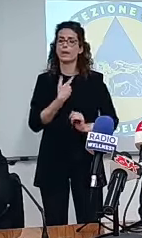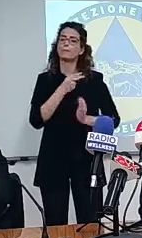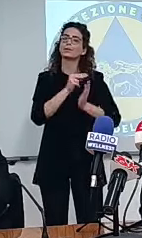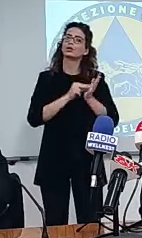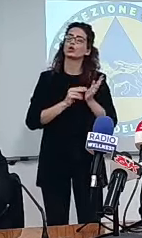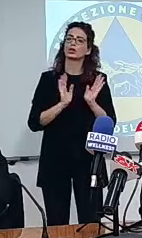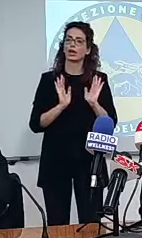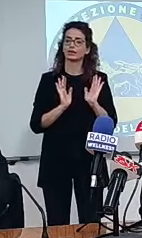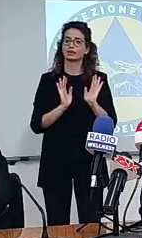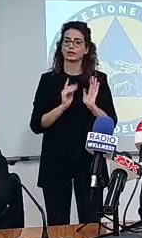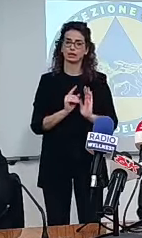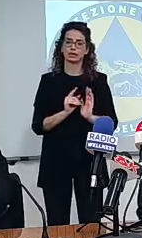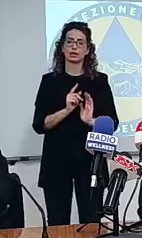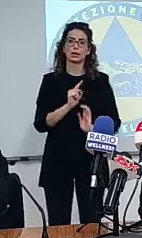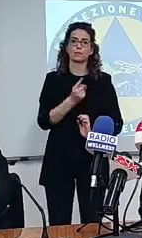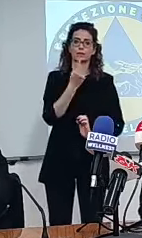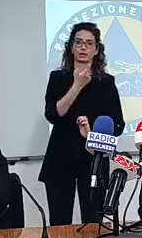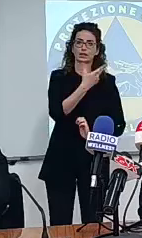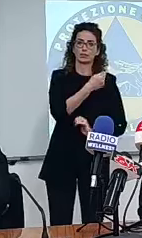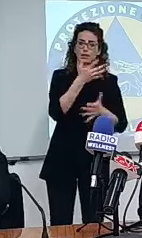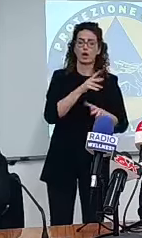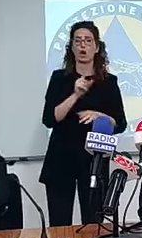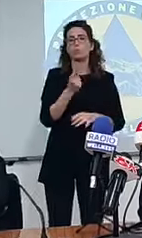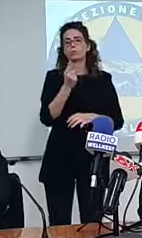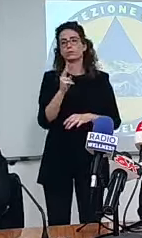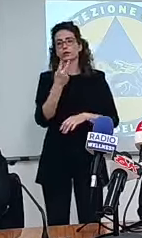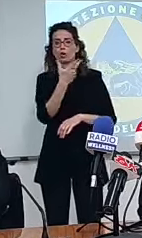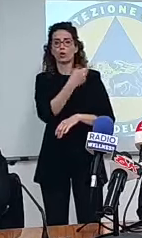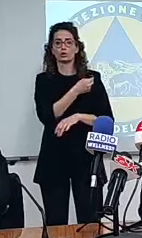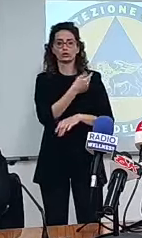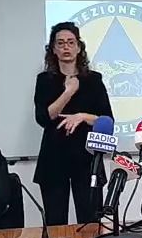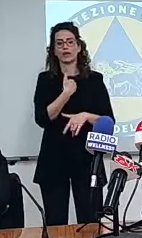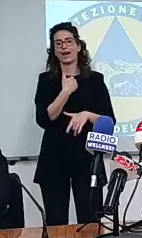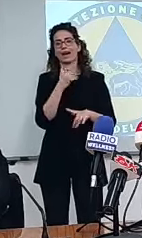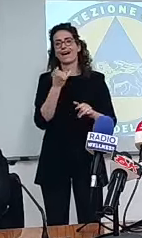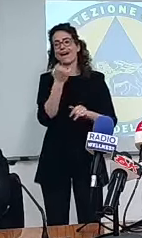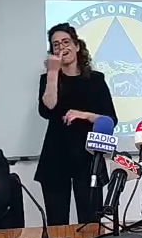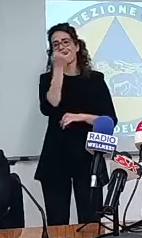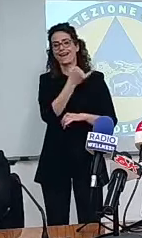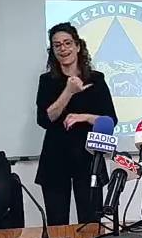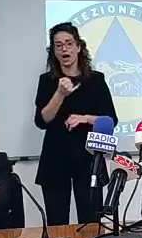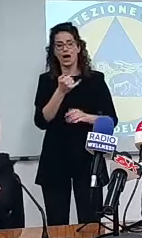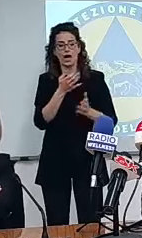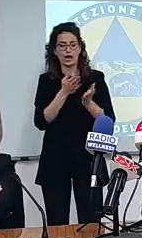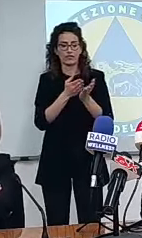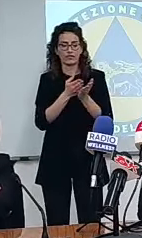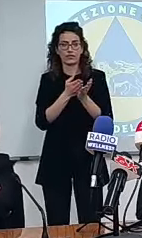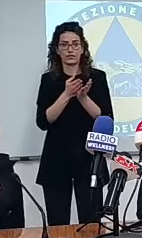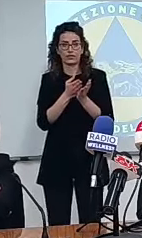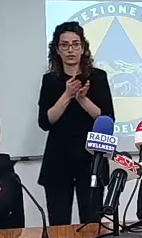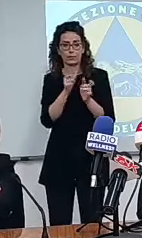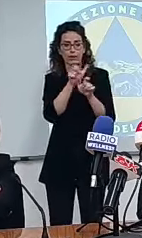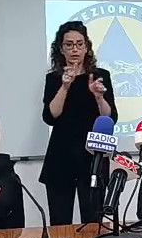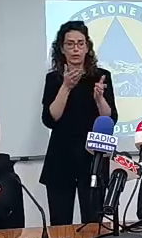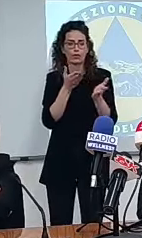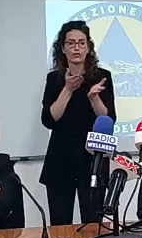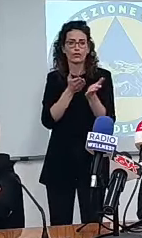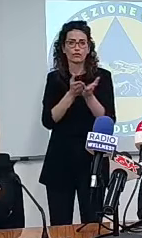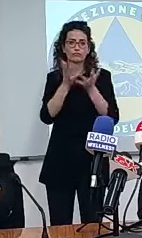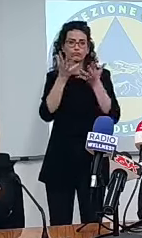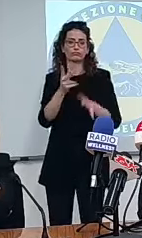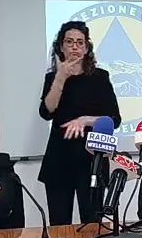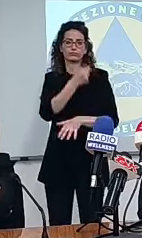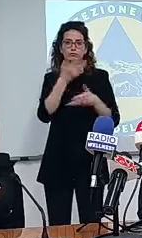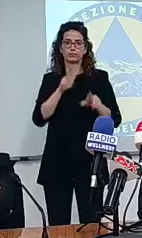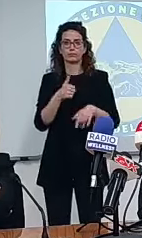prenotati che hanno fatto prima dose, prima o seconda, o comunque delle teste che alla fine del loro percorso saranno vaccinate. No, siccome i numeri